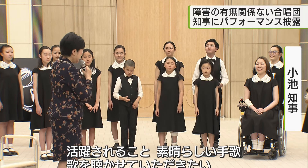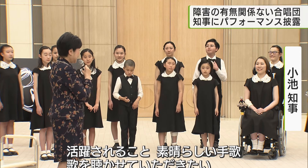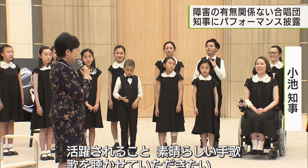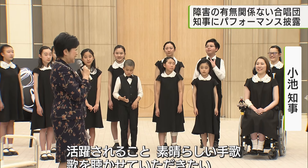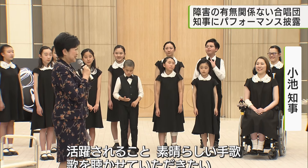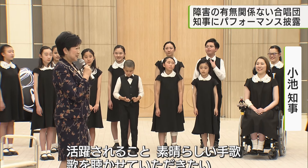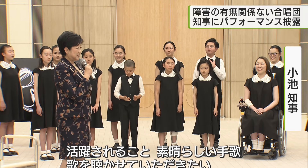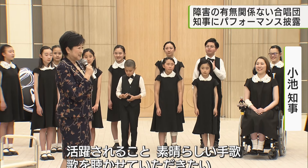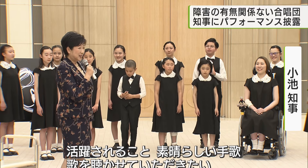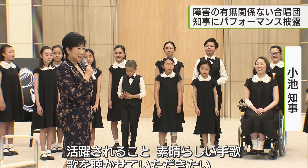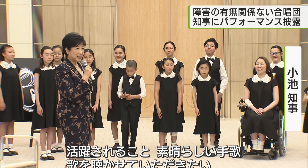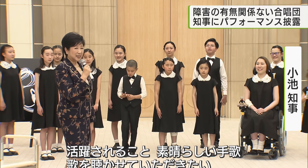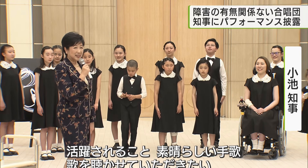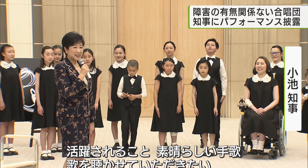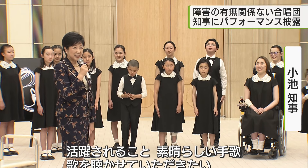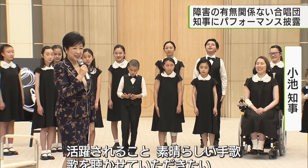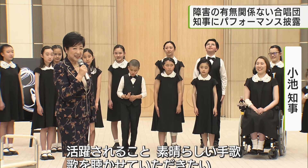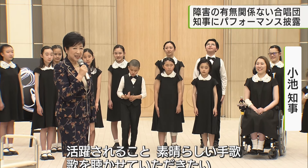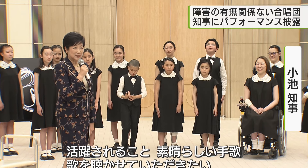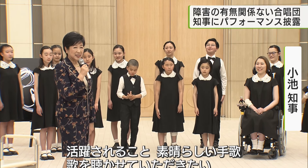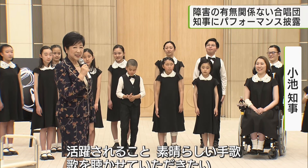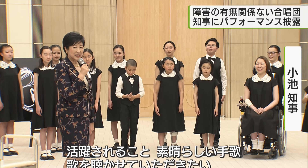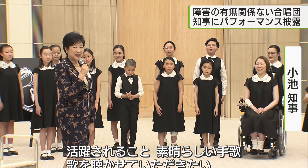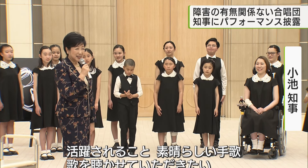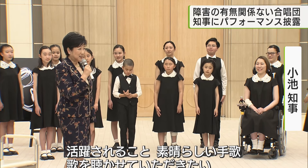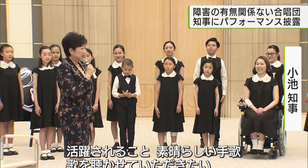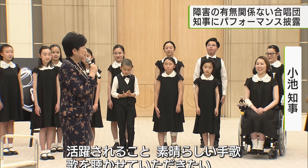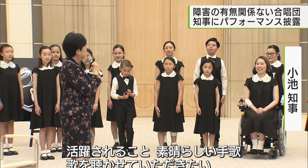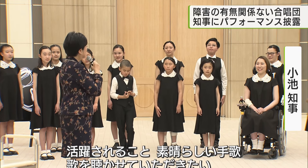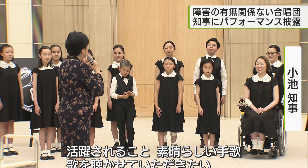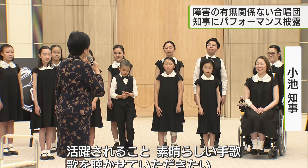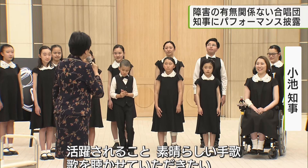ね、素晴らしい歌を聴かせていただきたい、見せていただきたいと思います。